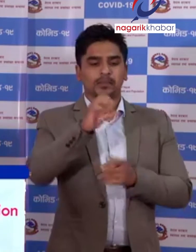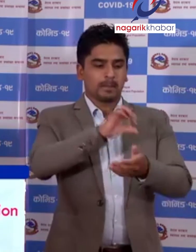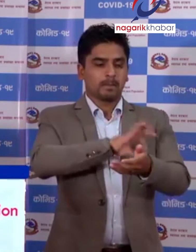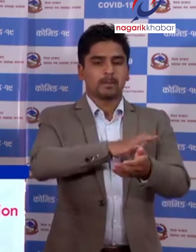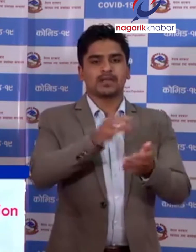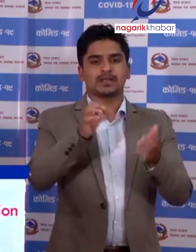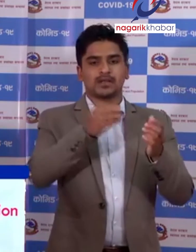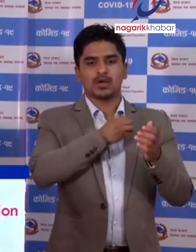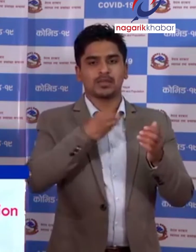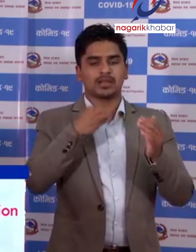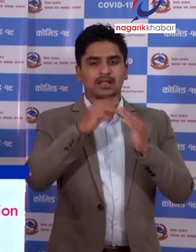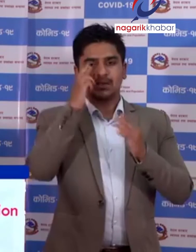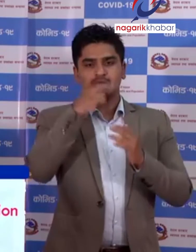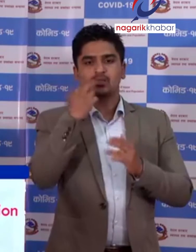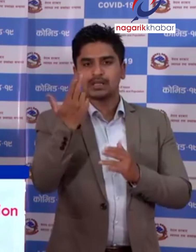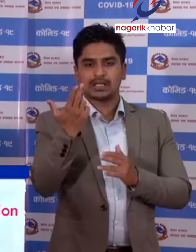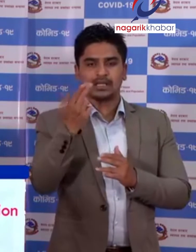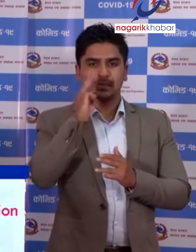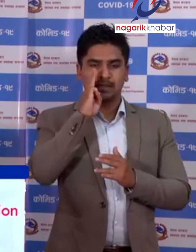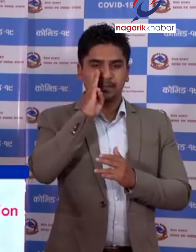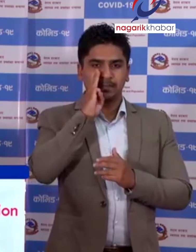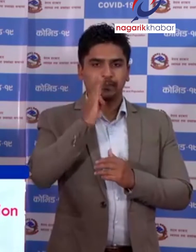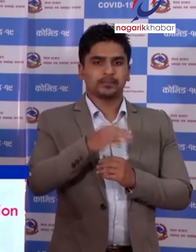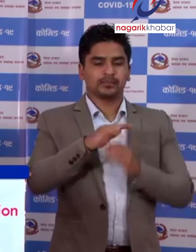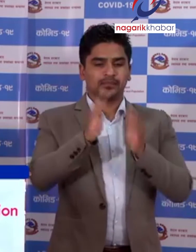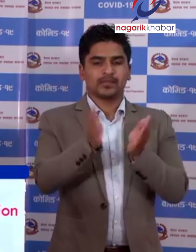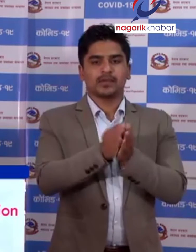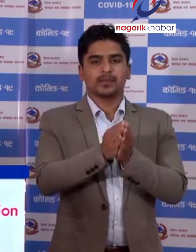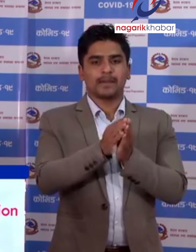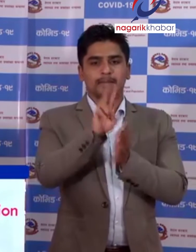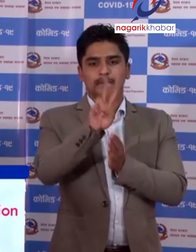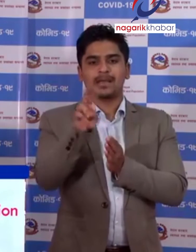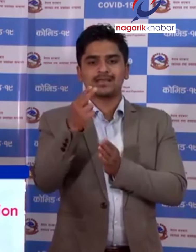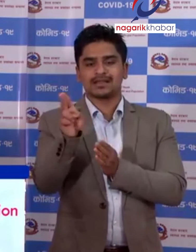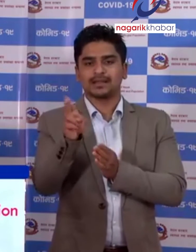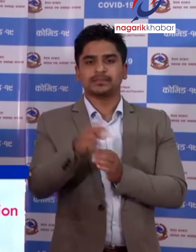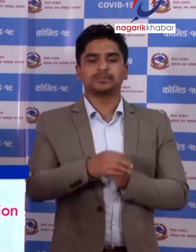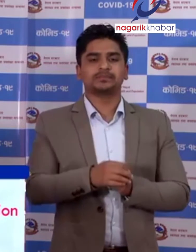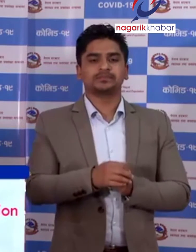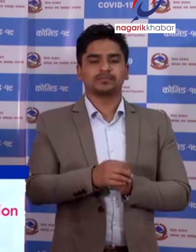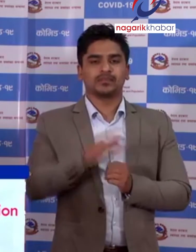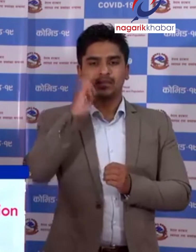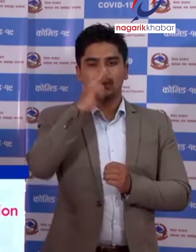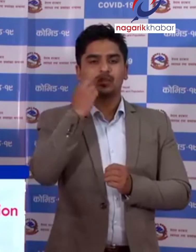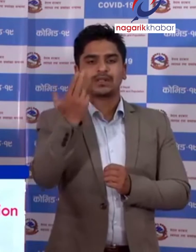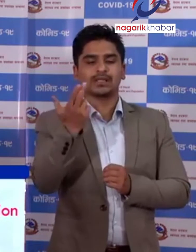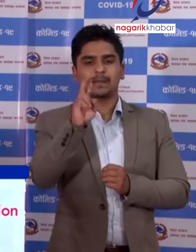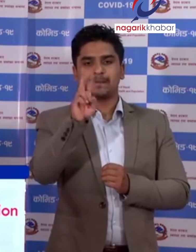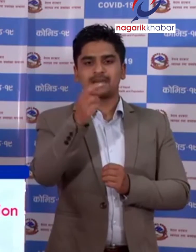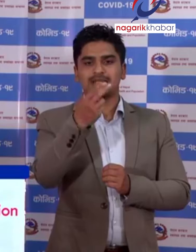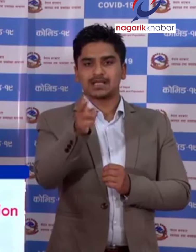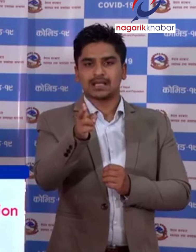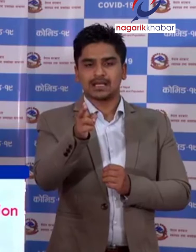प्रादेशिक अस्पताल रूपन्देही में जम्मा 22 जना, रूपन्देही को 20